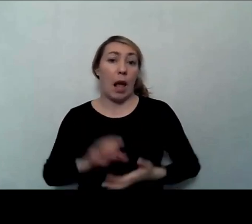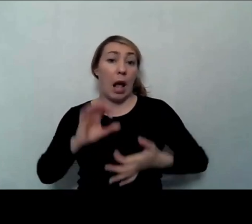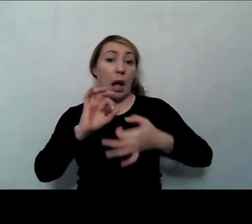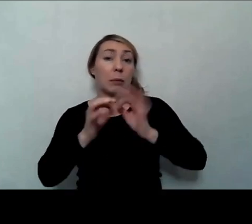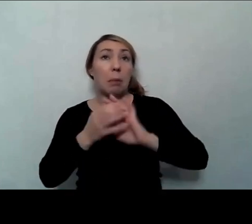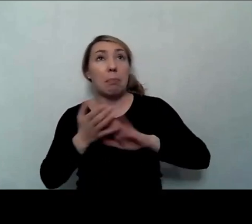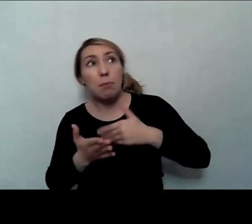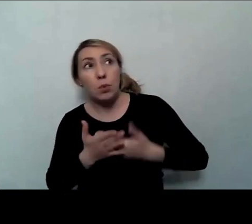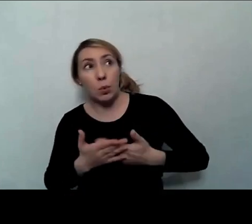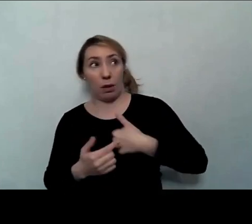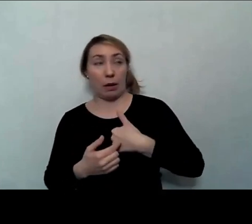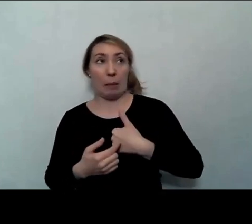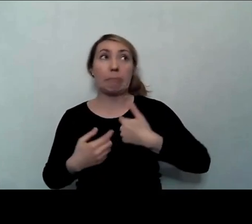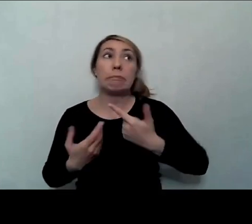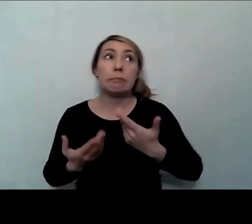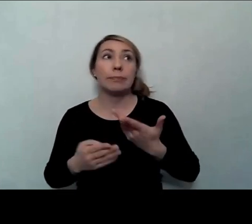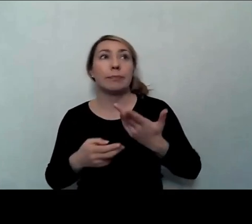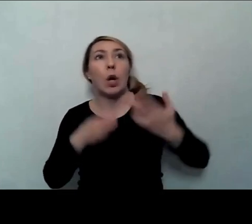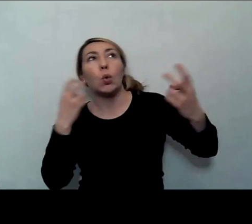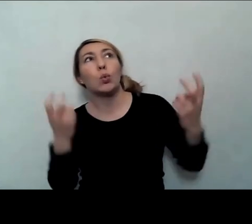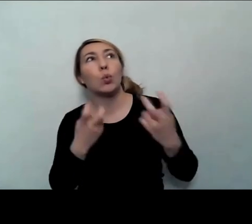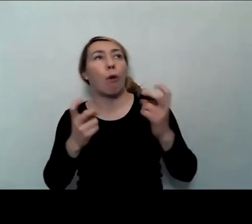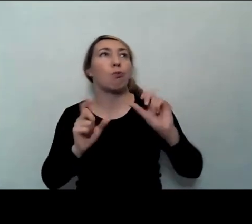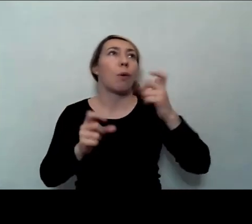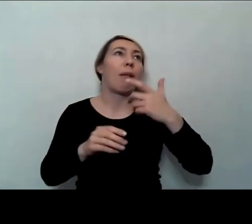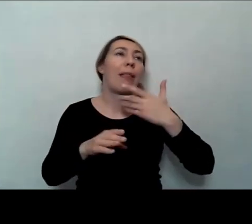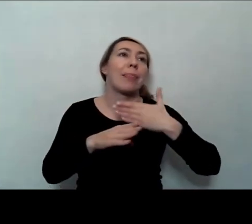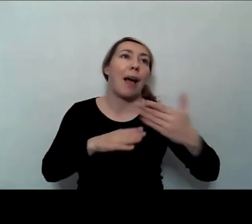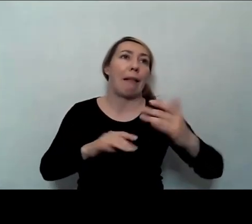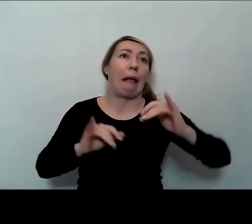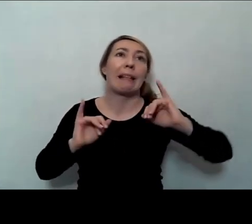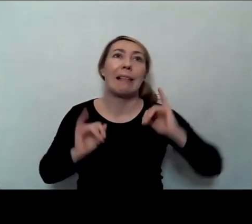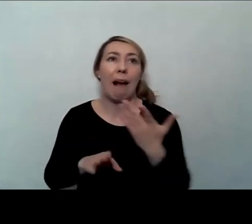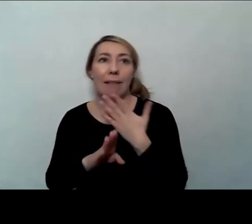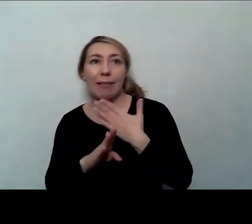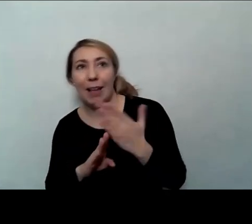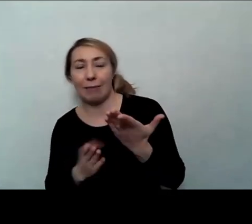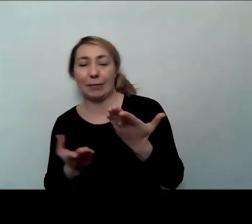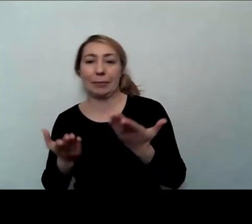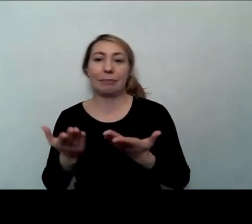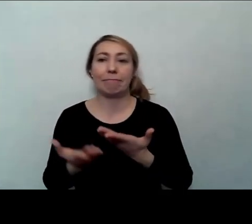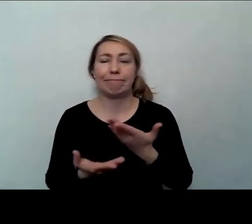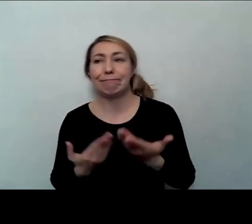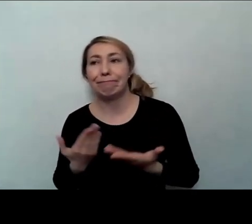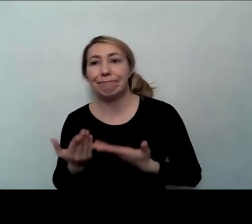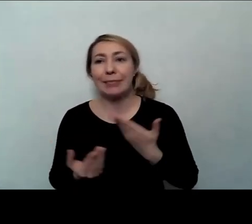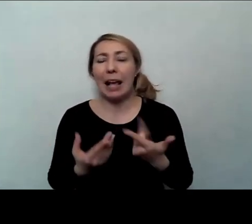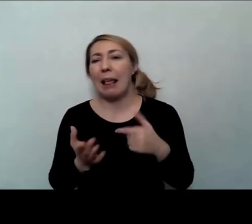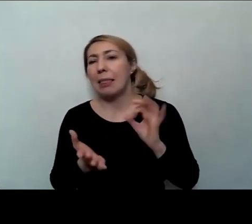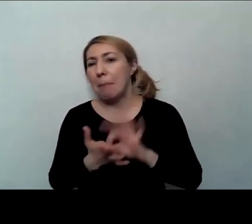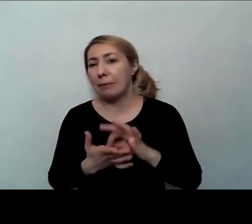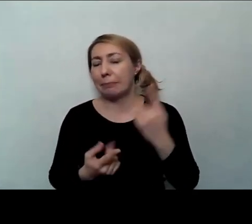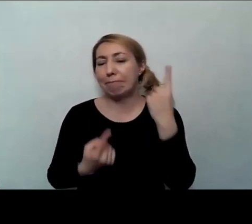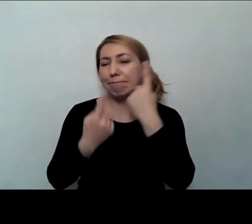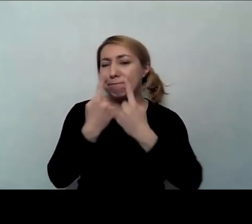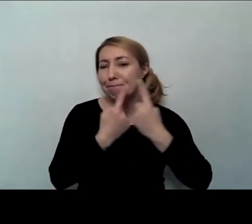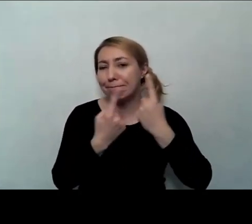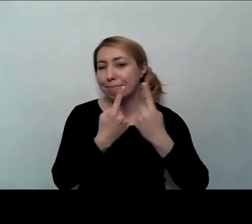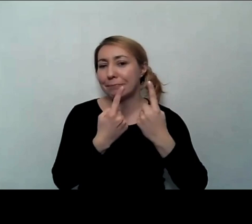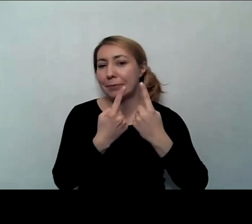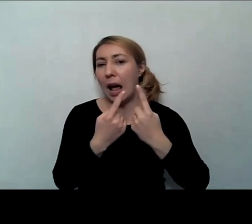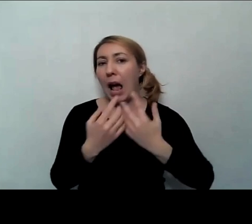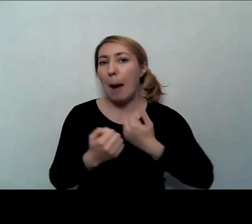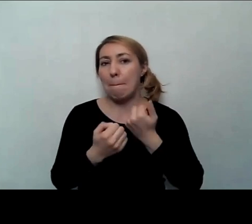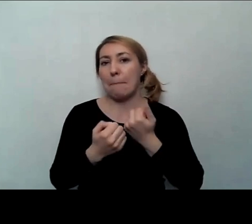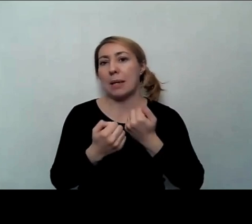miała szukać tego, co dalej, jak dalej, to pewnie bardzo byśmy chciały myśleć o tym, żeby tu